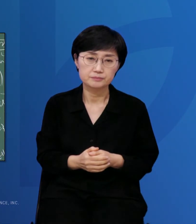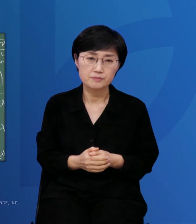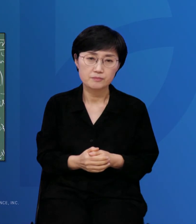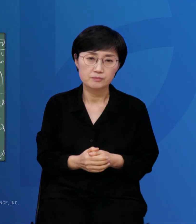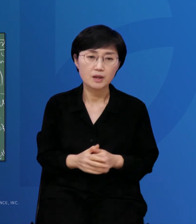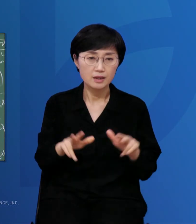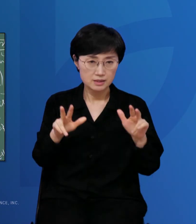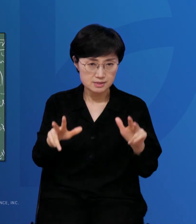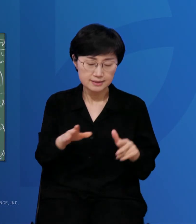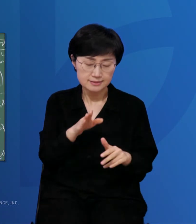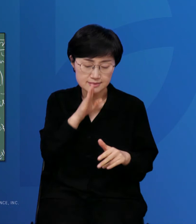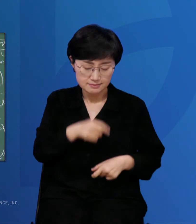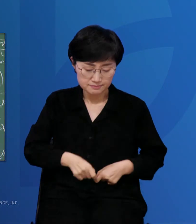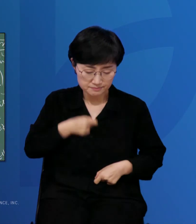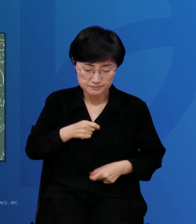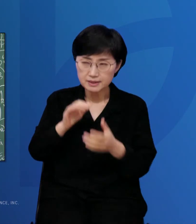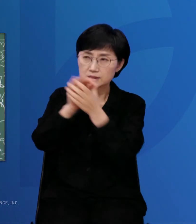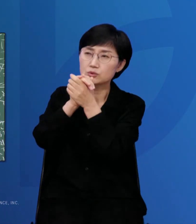이제는 진짜 응답받아야 돼요.